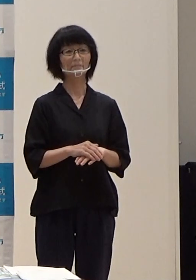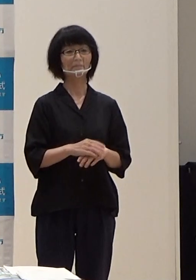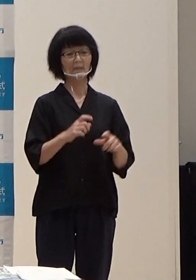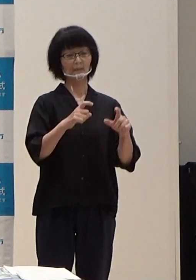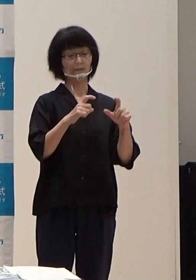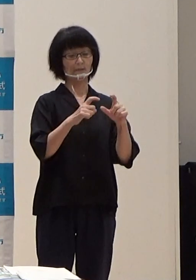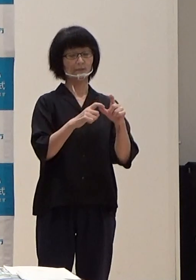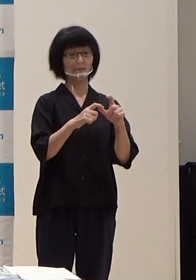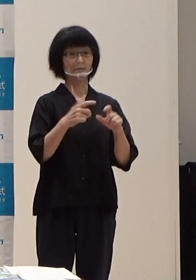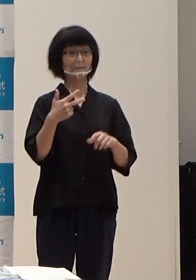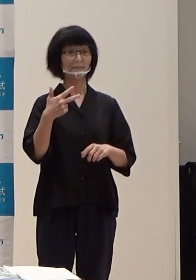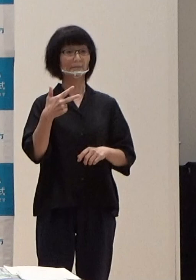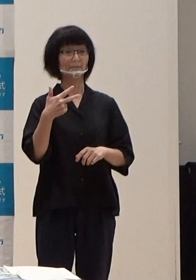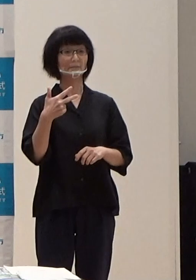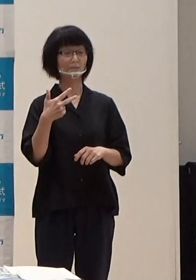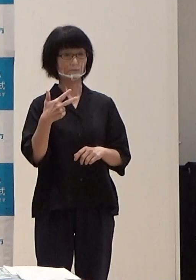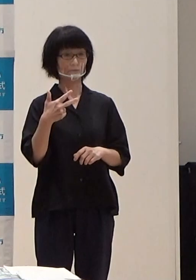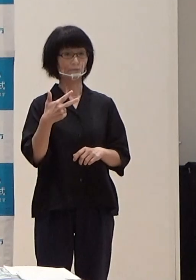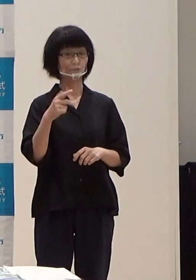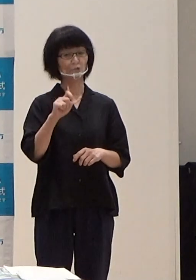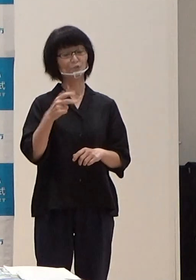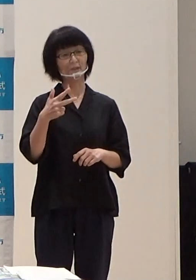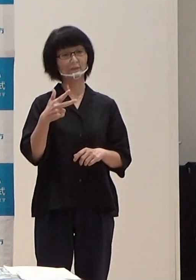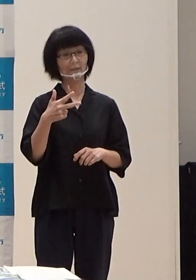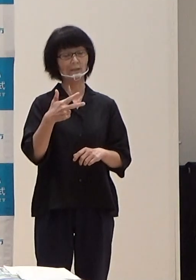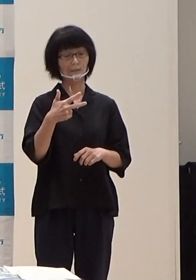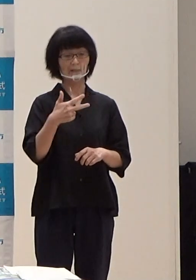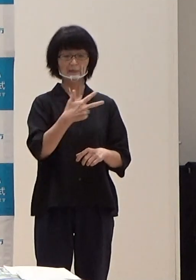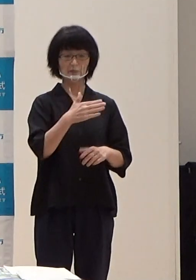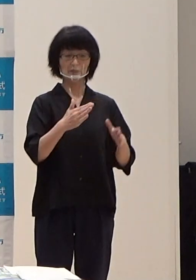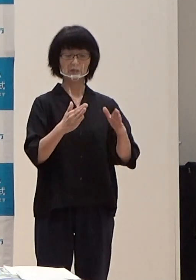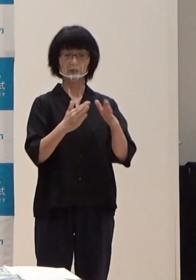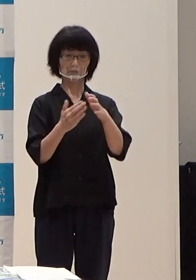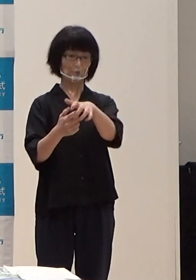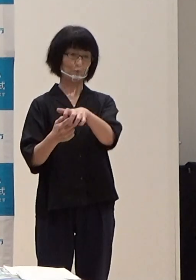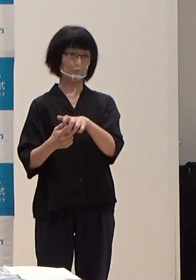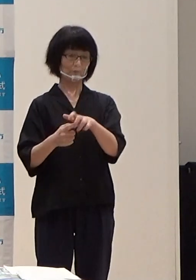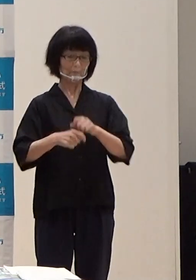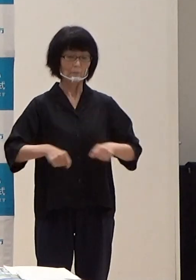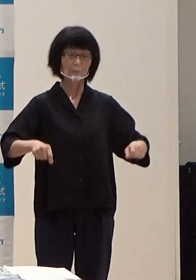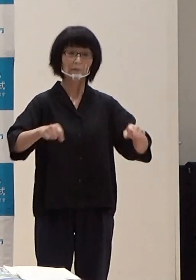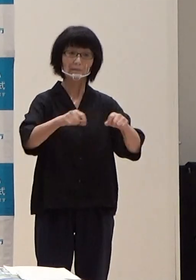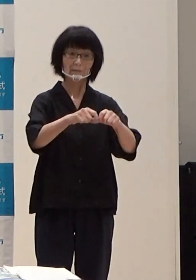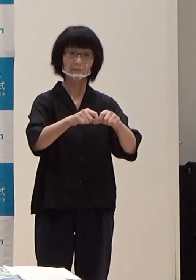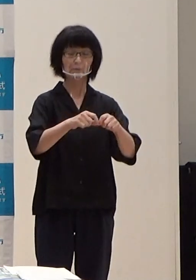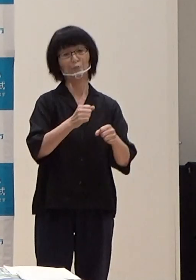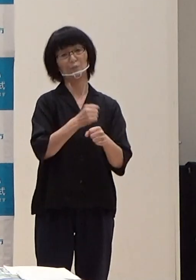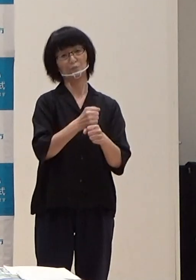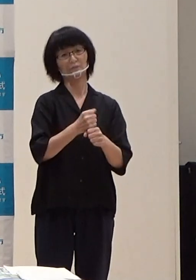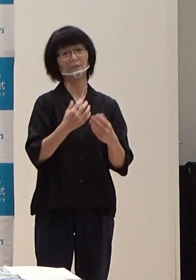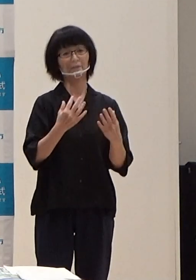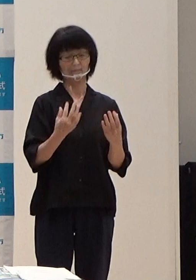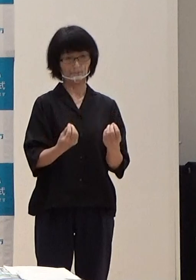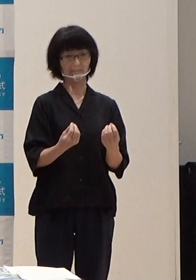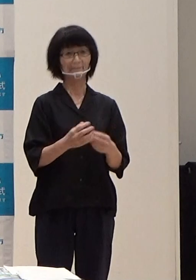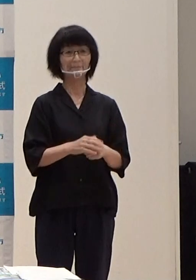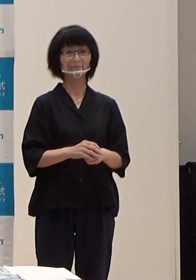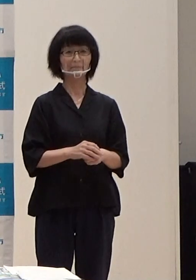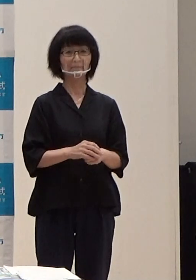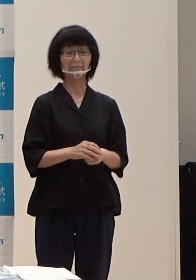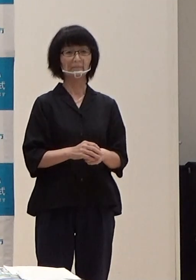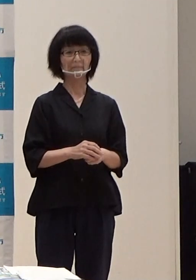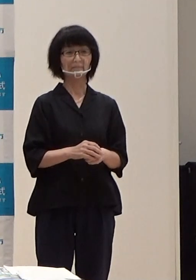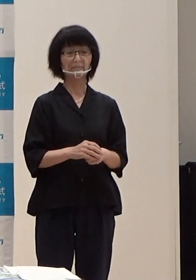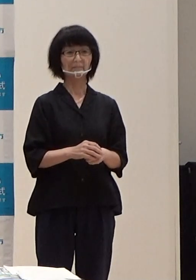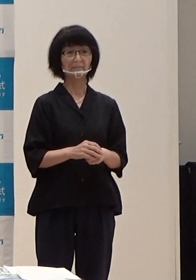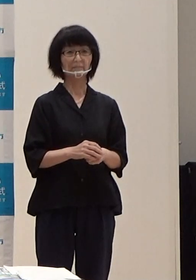と言っておりますが、17市町村で高齢は公益圏ということを作っておりますし、それからす